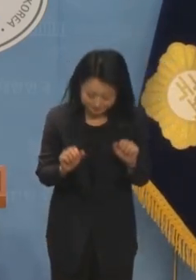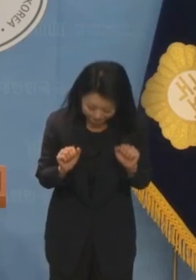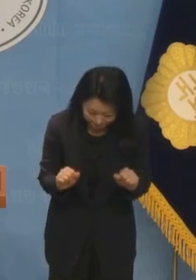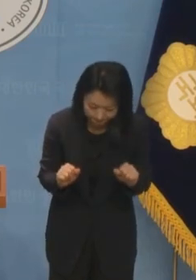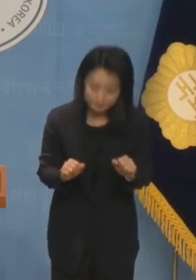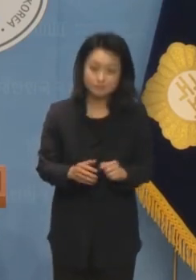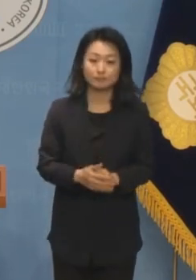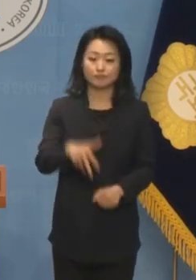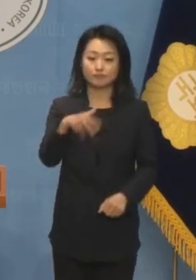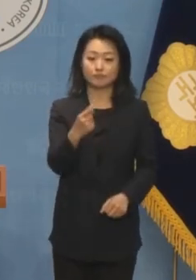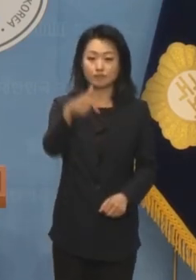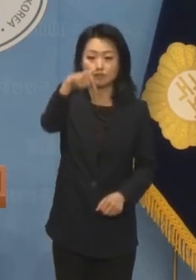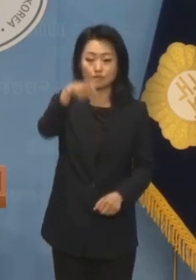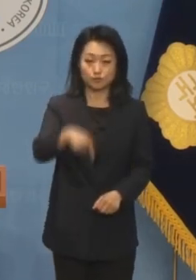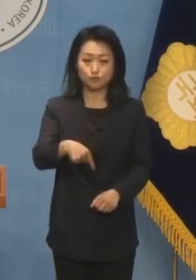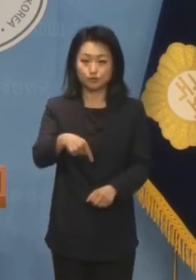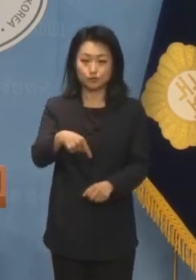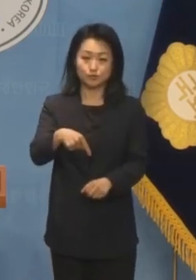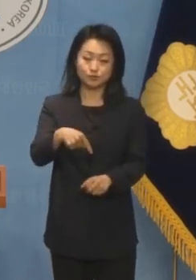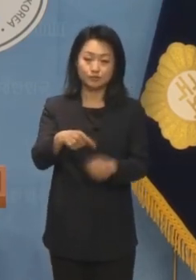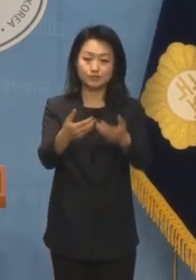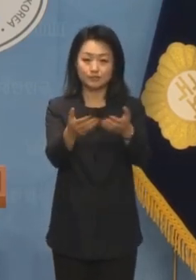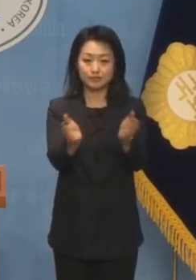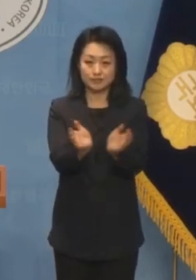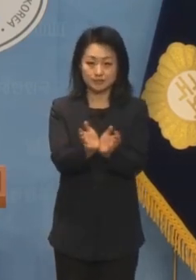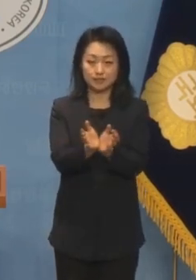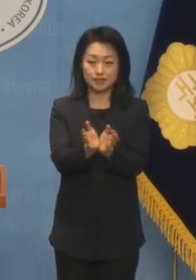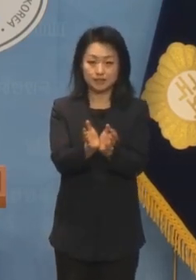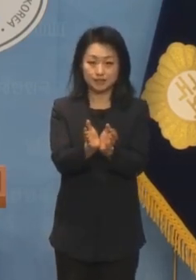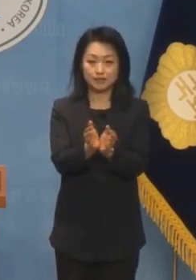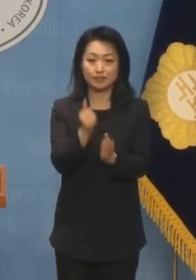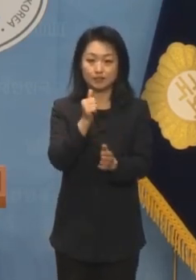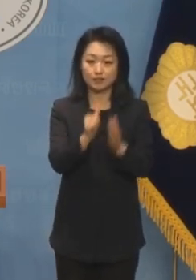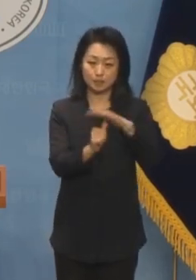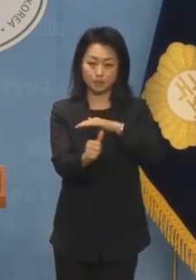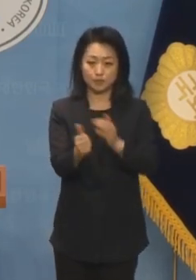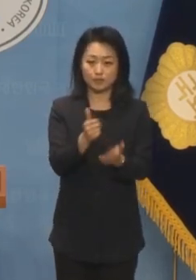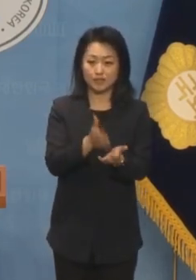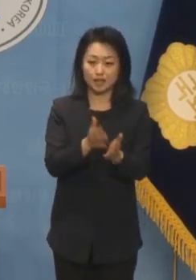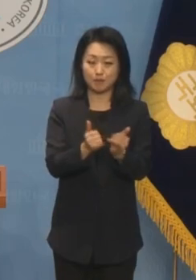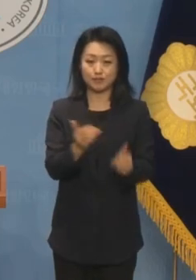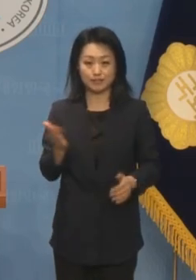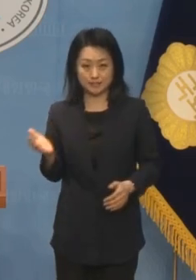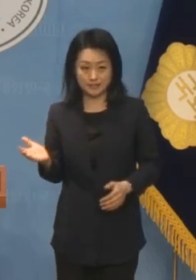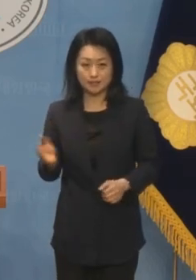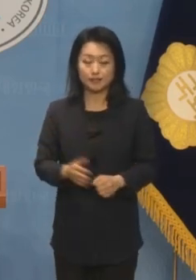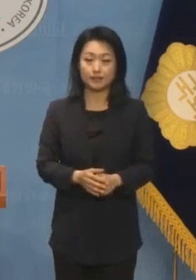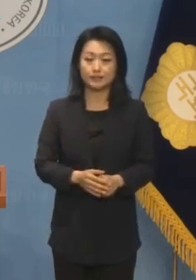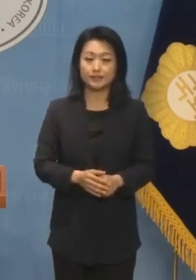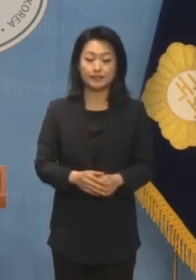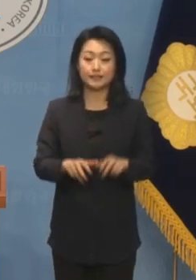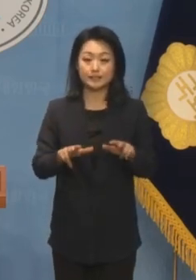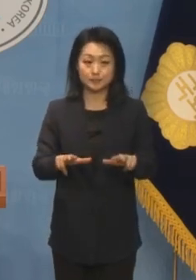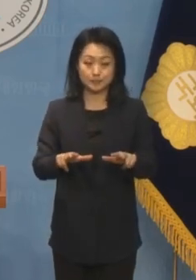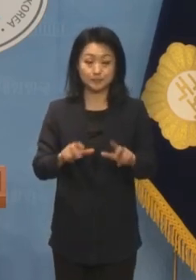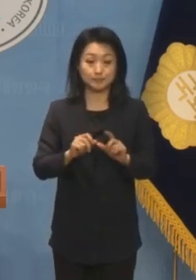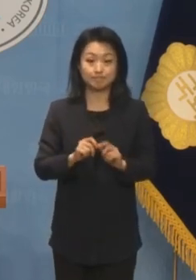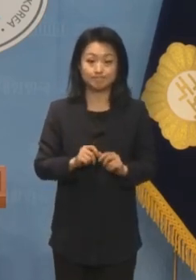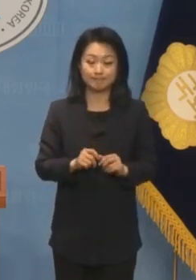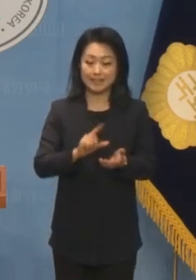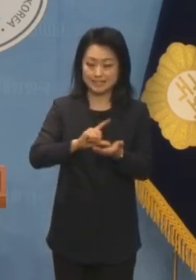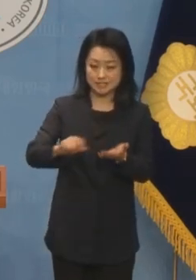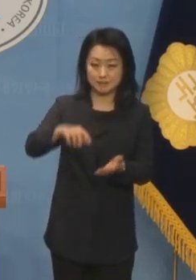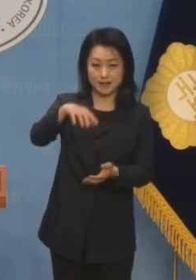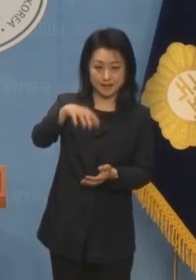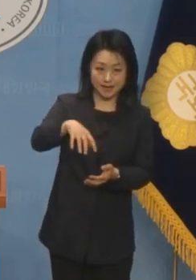안녕하십니까. 조국혁신당 원내대표단 부대표 김재원입니다. 지금 저희 지도부와 당선인 거의 대부분이 지금